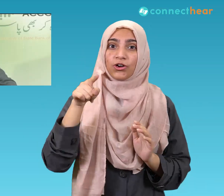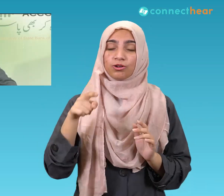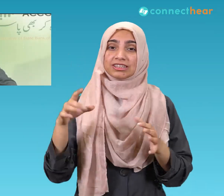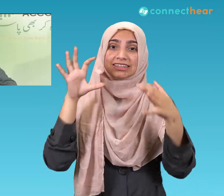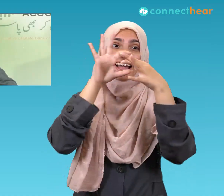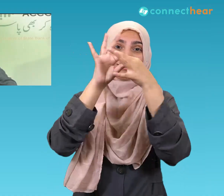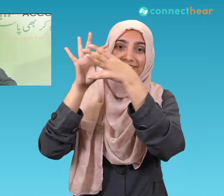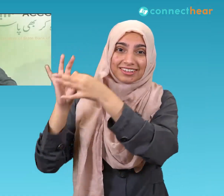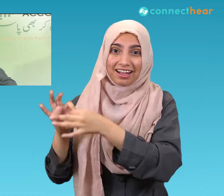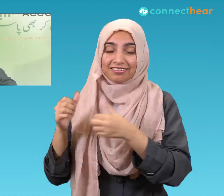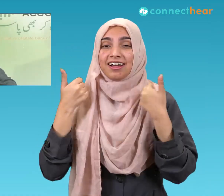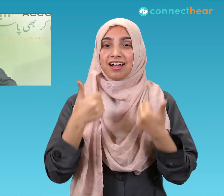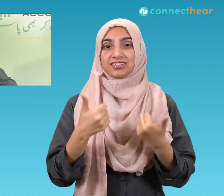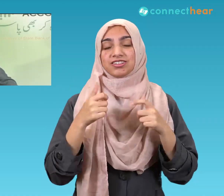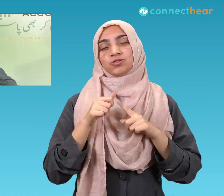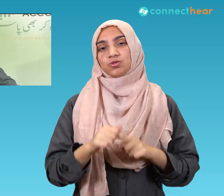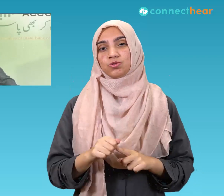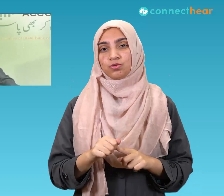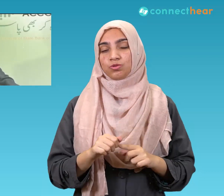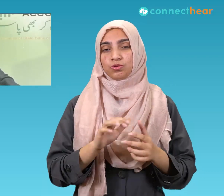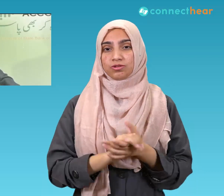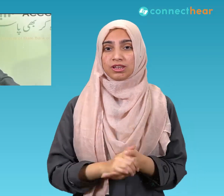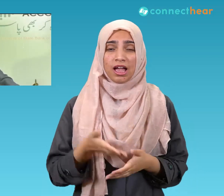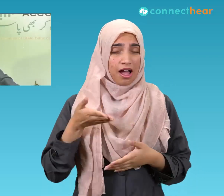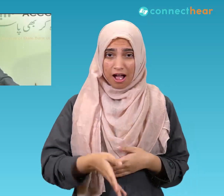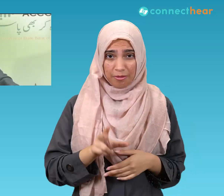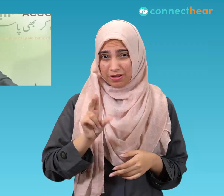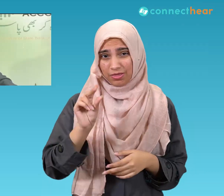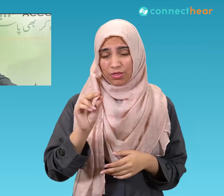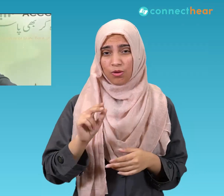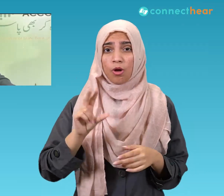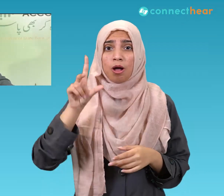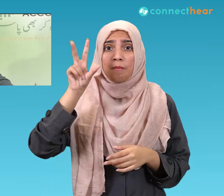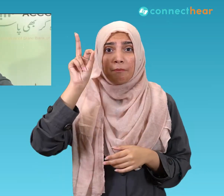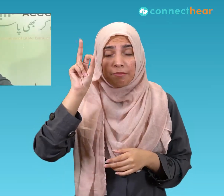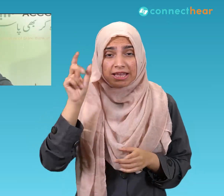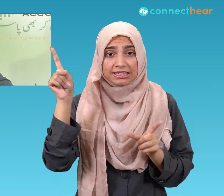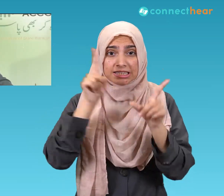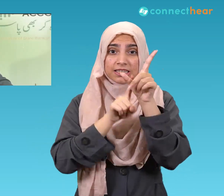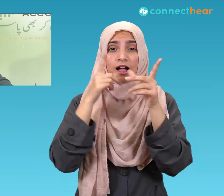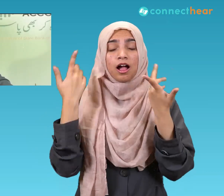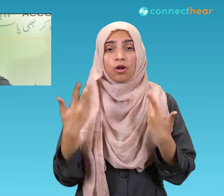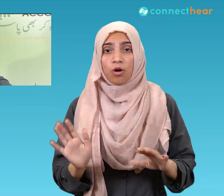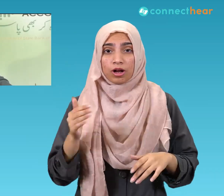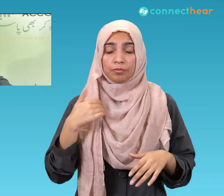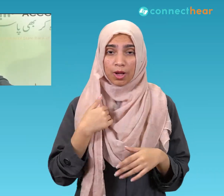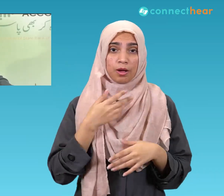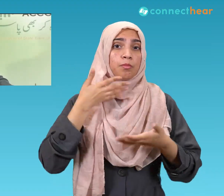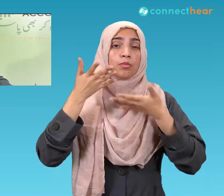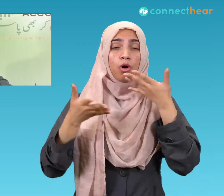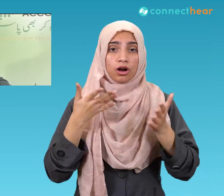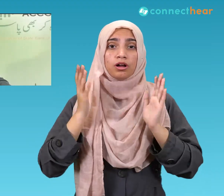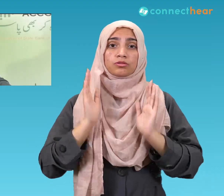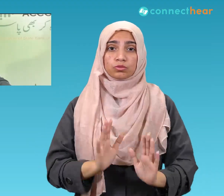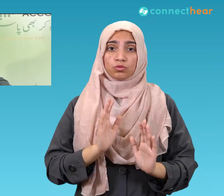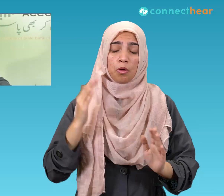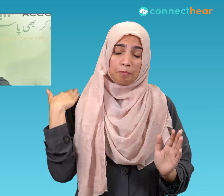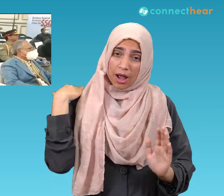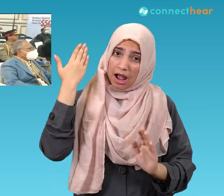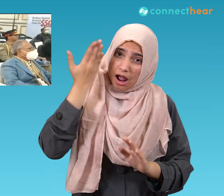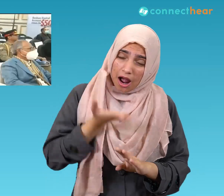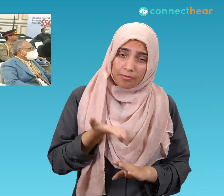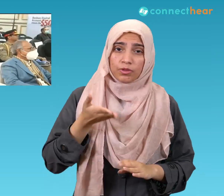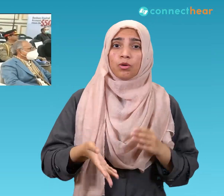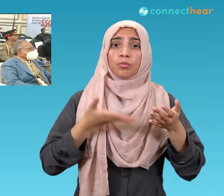میری یہ اب سے نہیں، میں کوئی 20 سال سے کہہ رہا ہوں کہ ہمارا جو سب سے بڑا ایسٹ ہے وہ اوورسیز پاکستانی